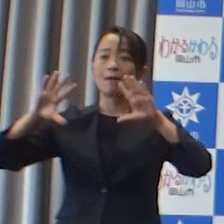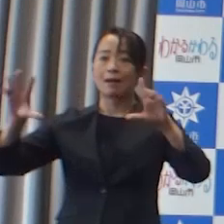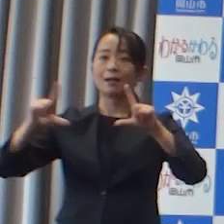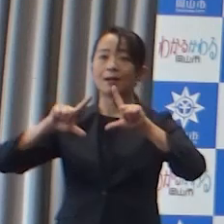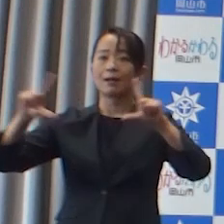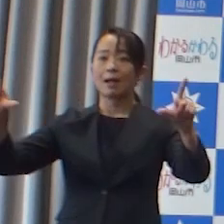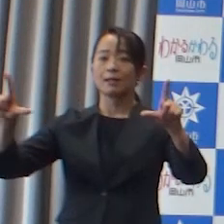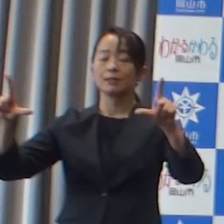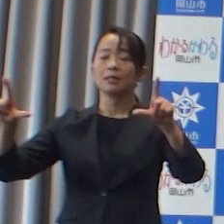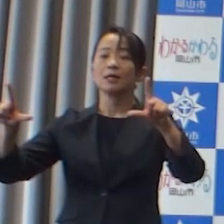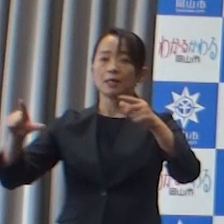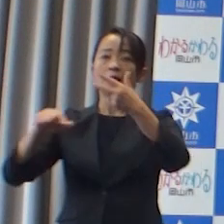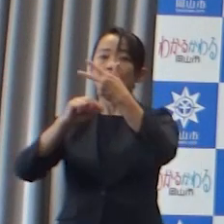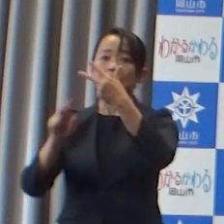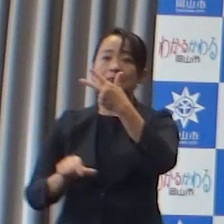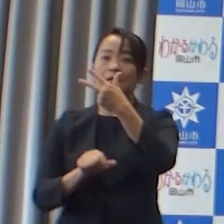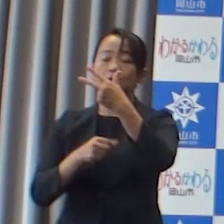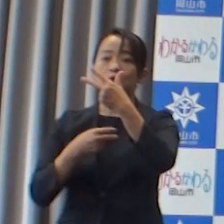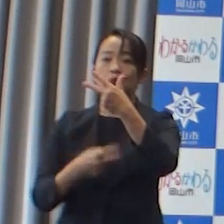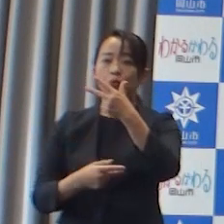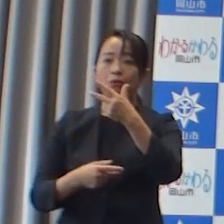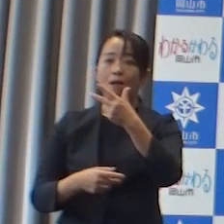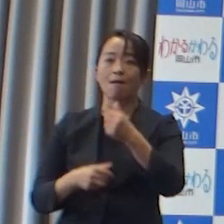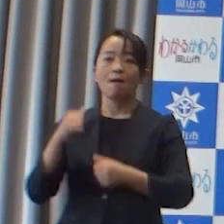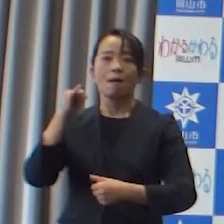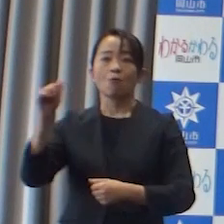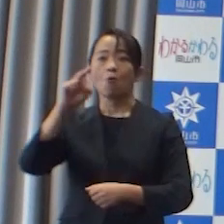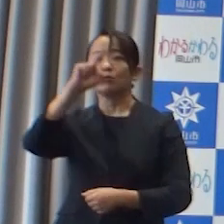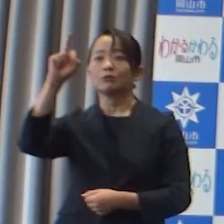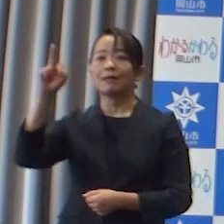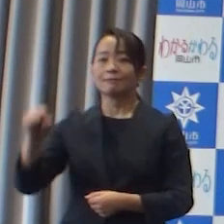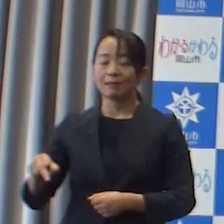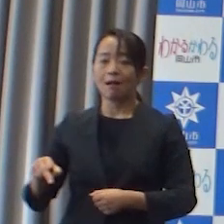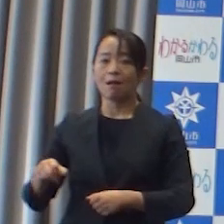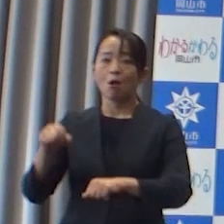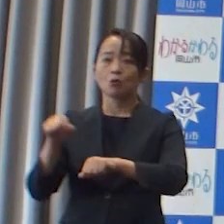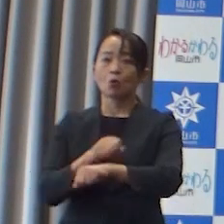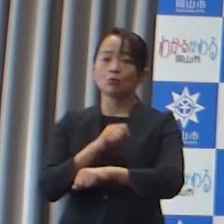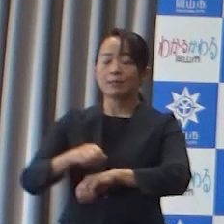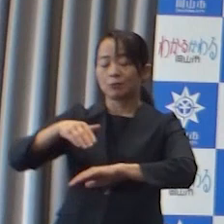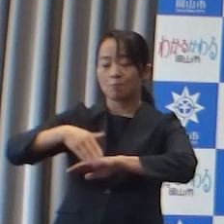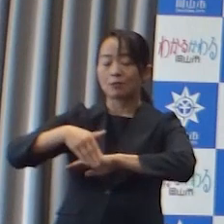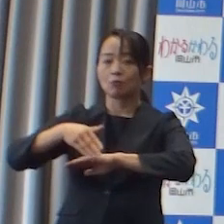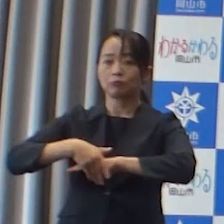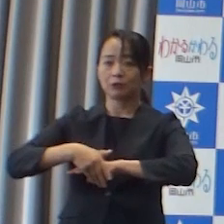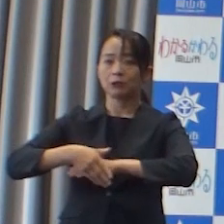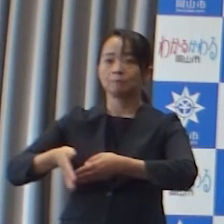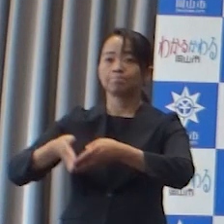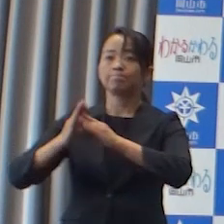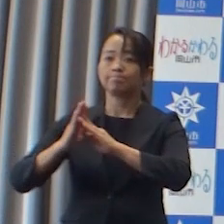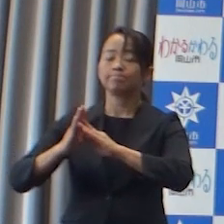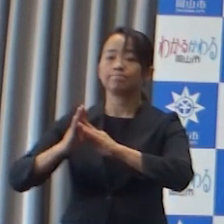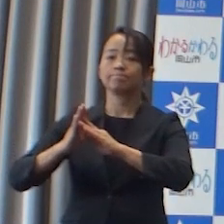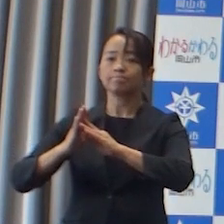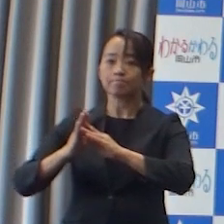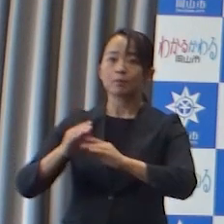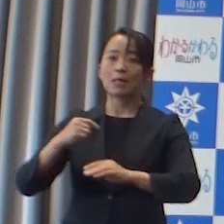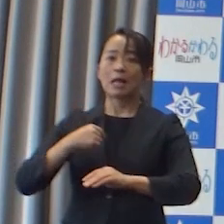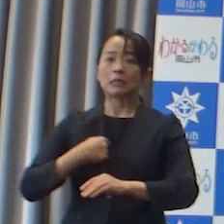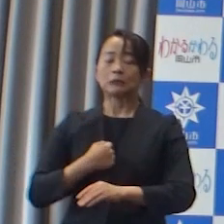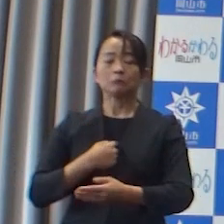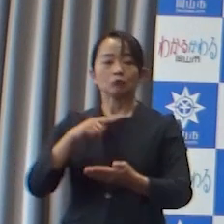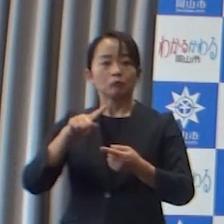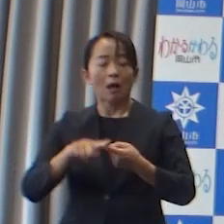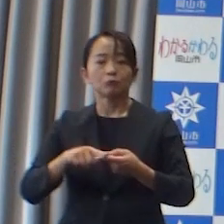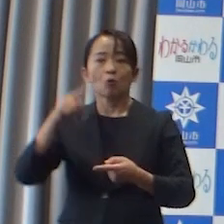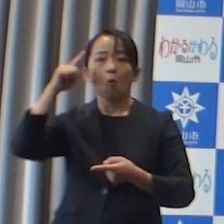5日にコールセンターおよび特設窓口を開設いたします。なお給付対象と思われる世帯で通